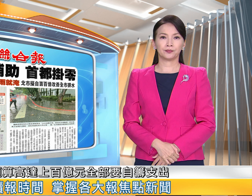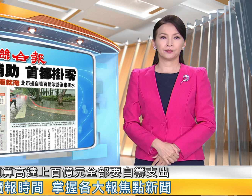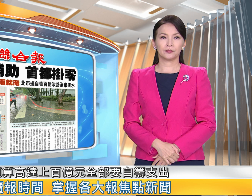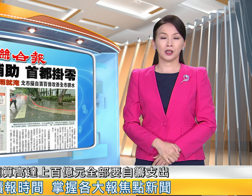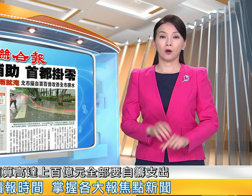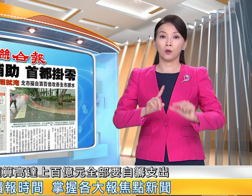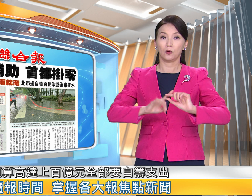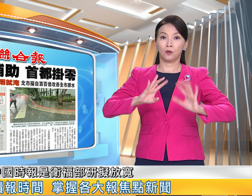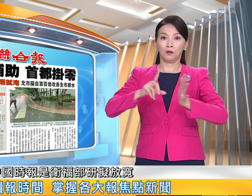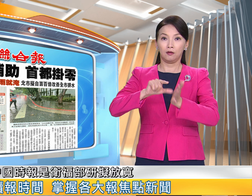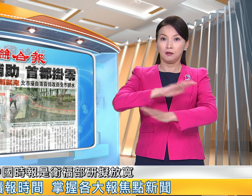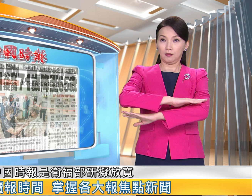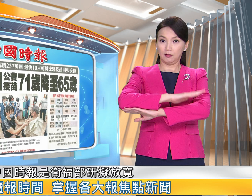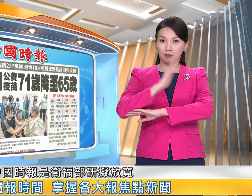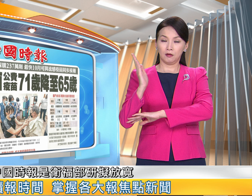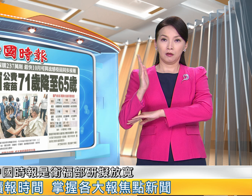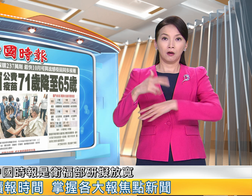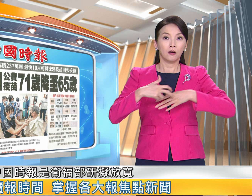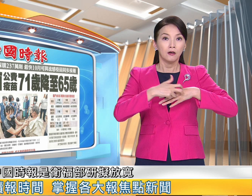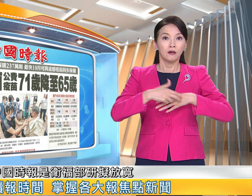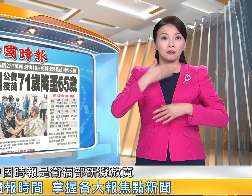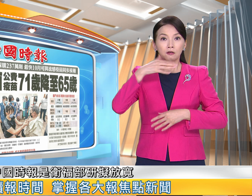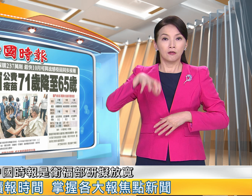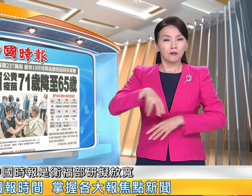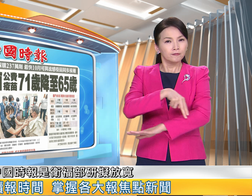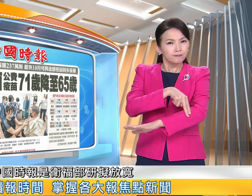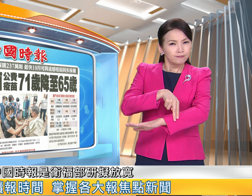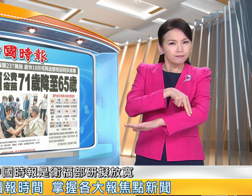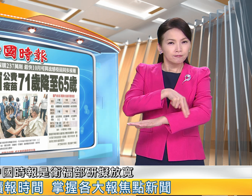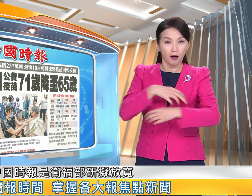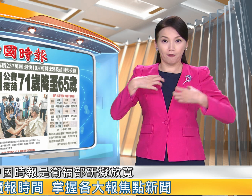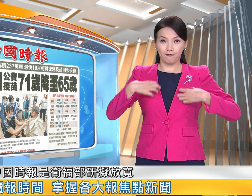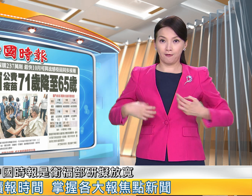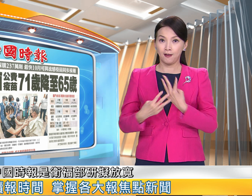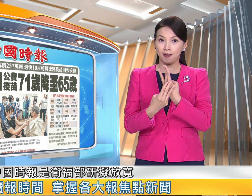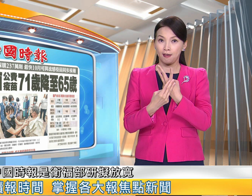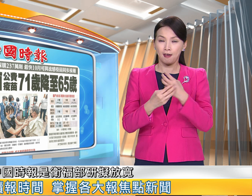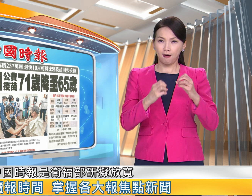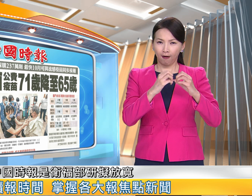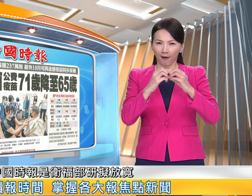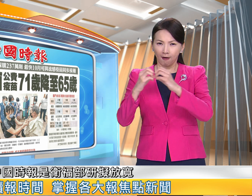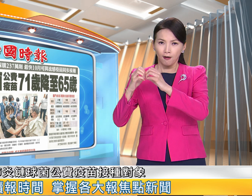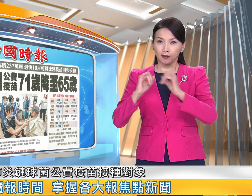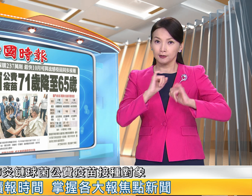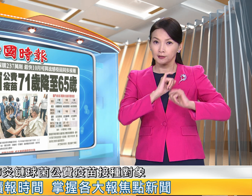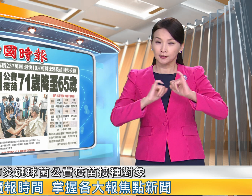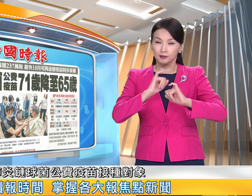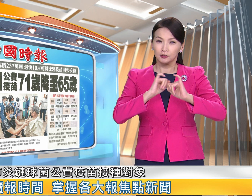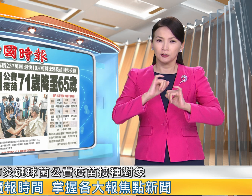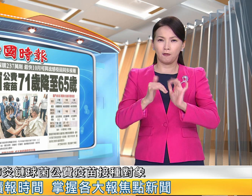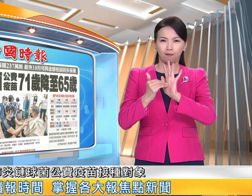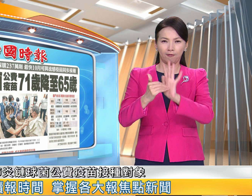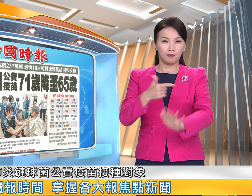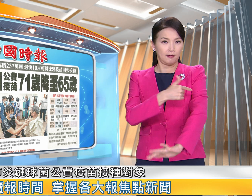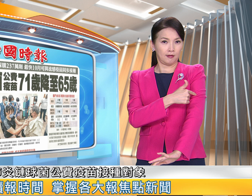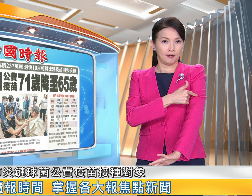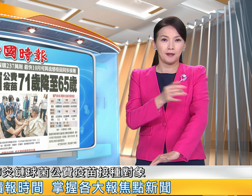而中国时报是，卫福部严拟放宽肺炎链球菌公费疫苗接种对